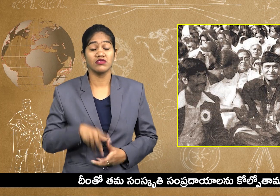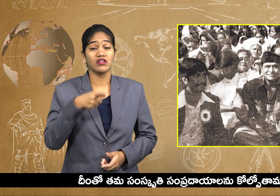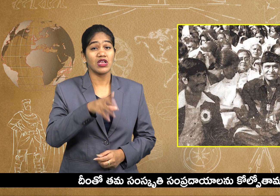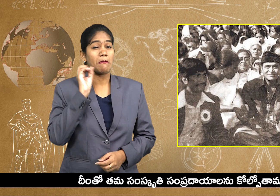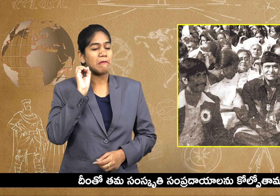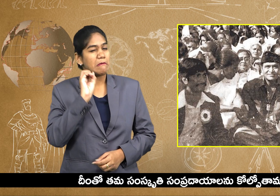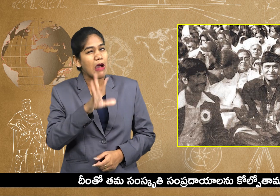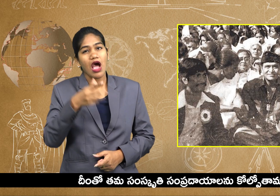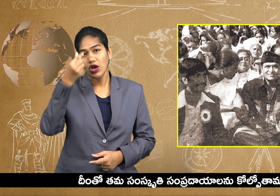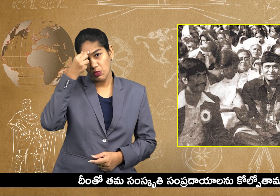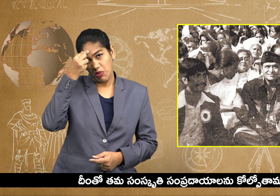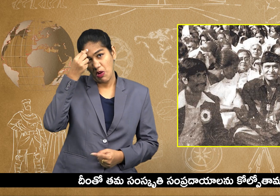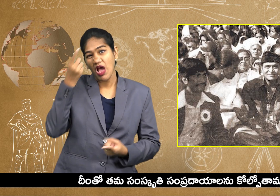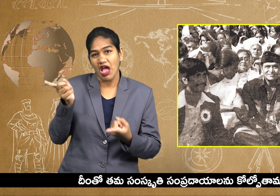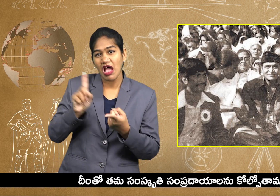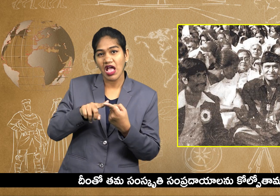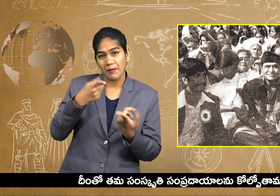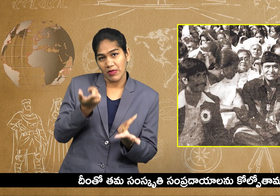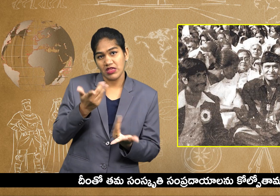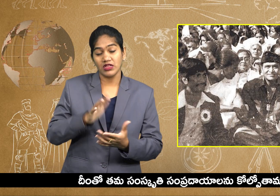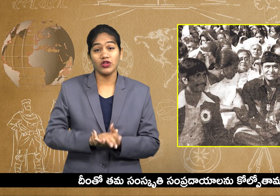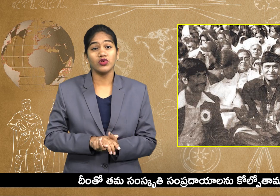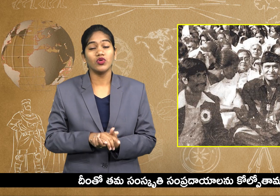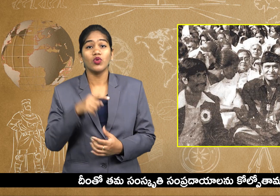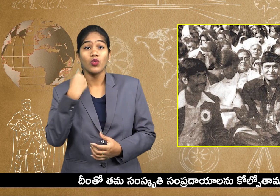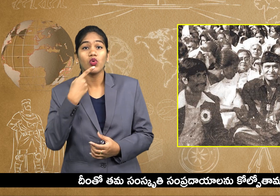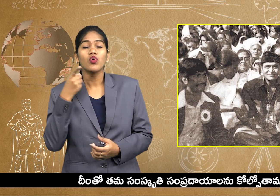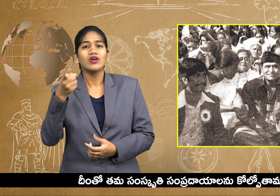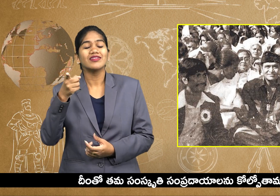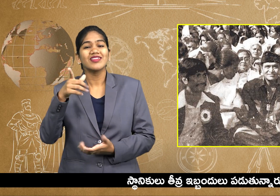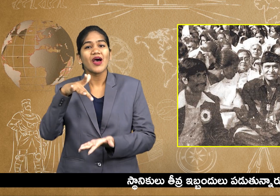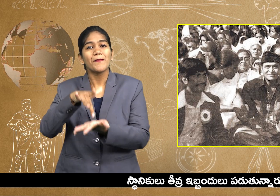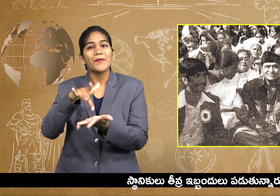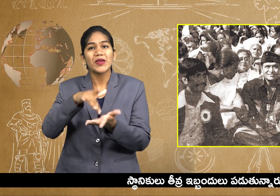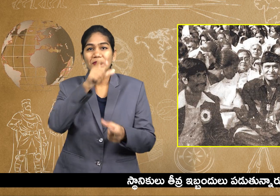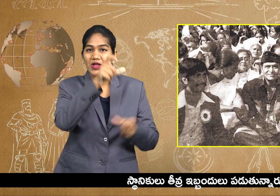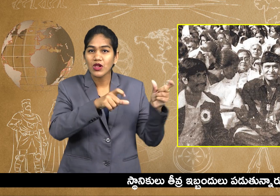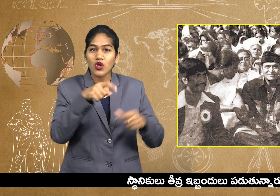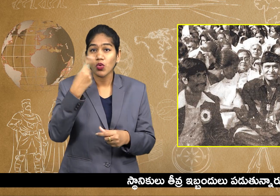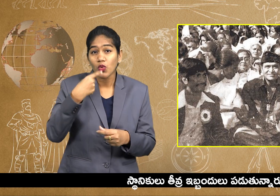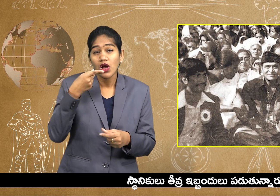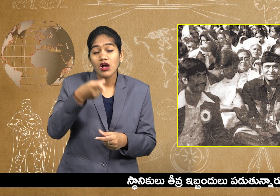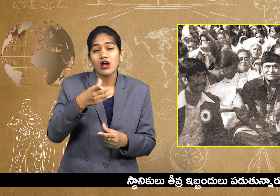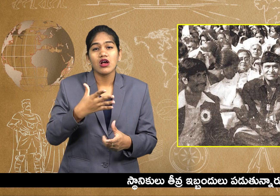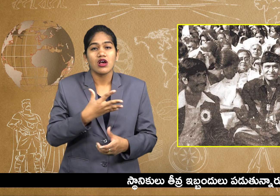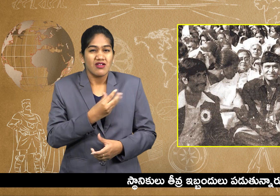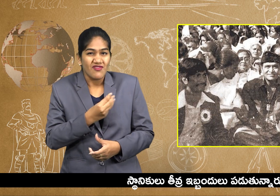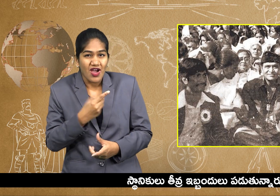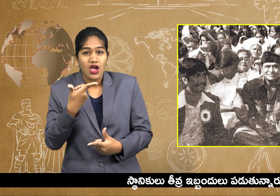దీంతో తమ సంస్కృతి సాంప్రదాయాలను కోల్పోతామనే భయంతో స్థానికులు తీవ్ర ఇబ్బందులు పడుతున్నారు.